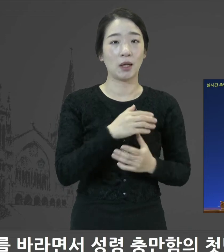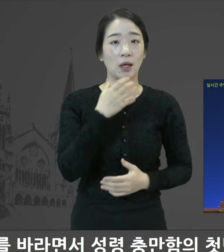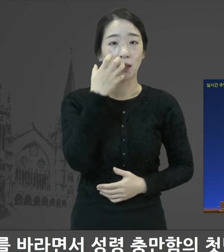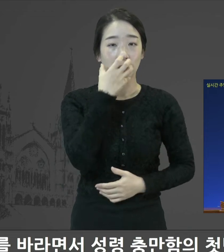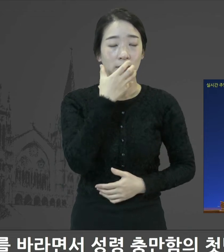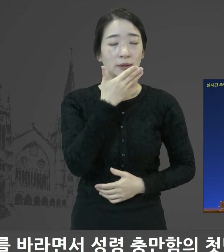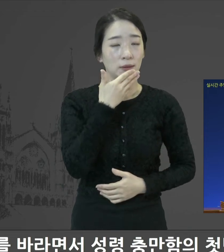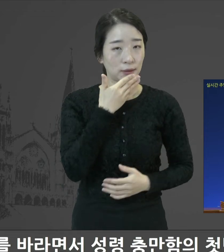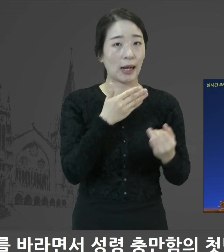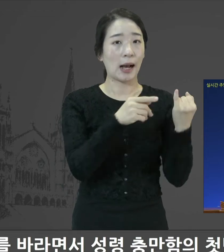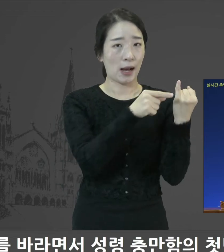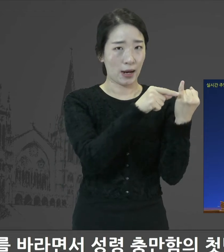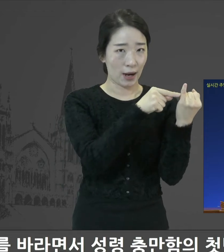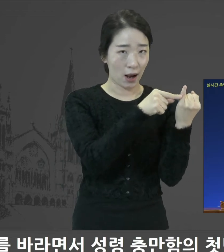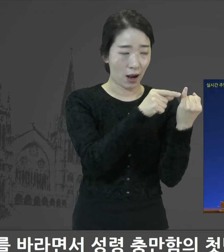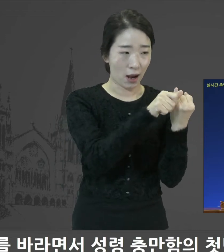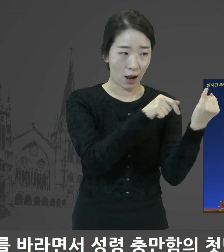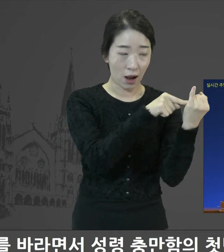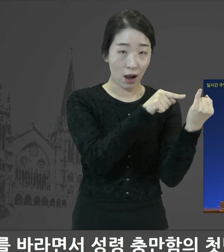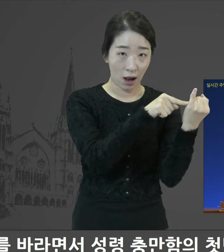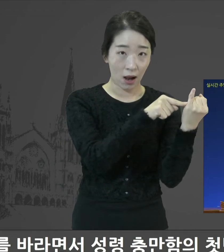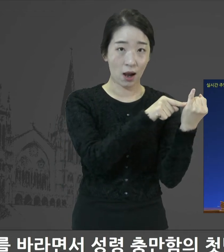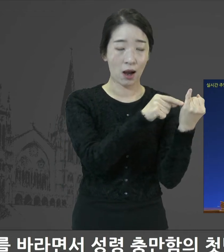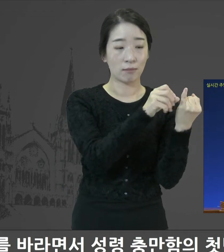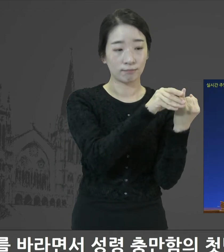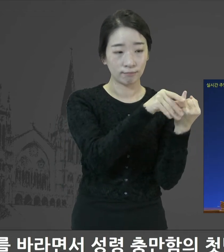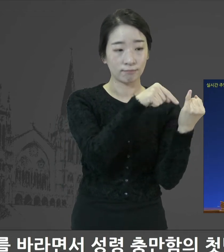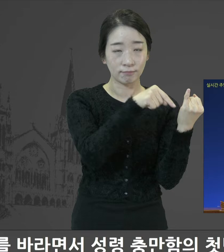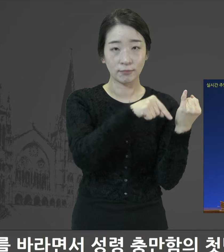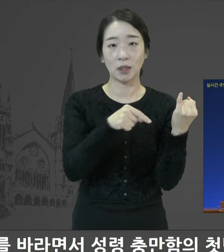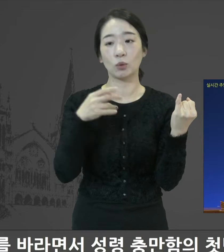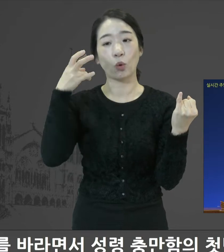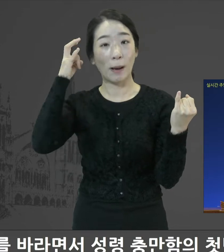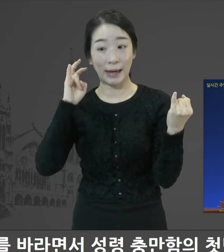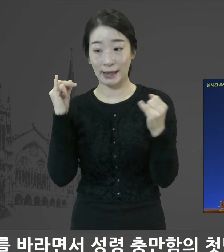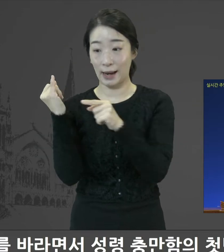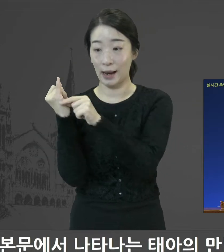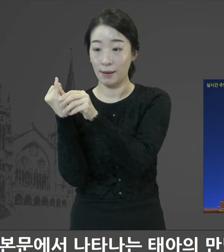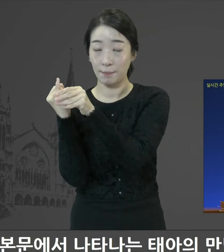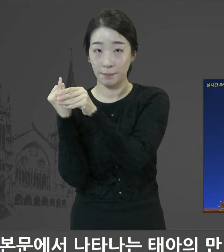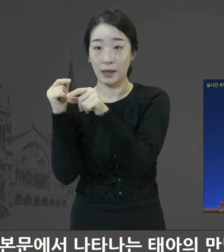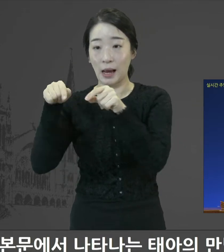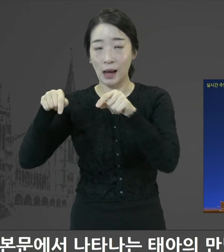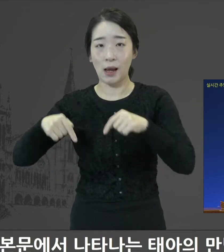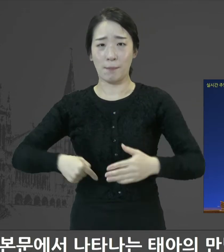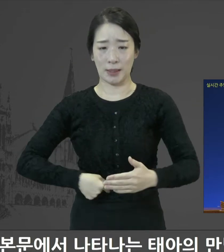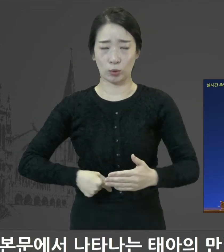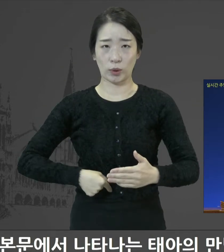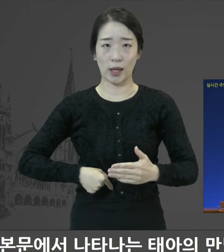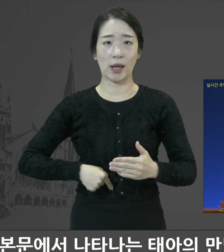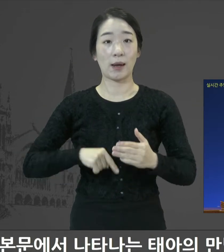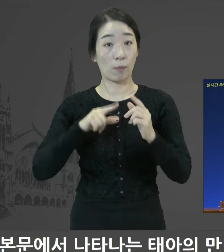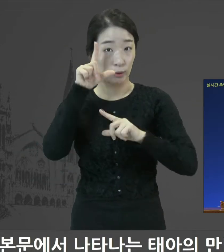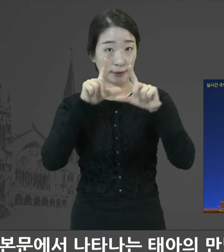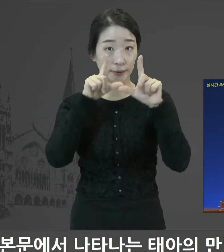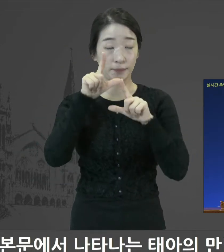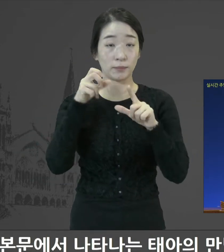통해서 일어났던 성령 충만함의 두 번째 모습은 엘리사벳이